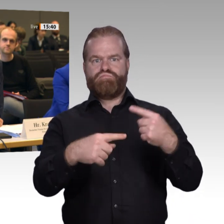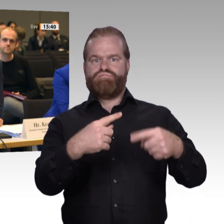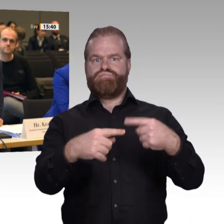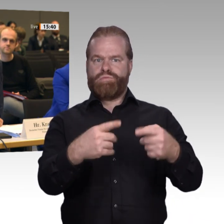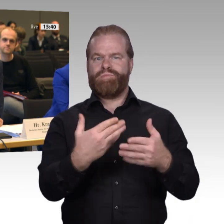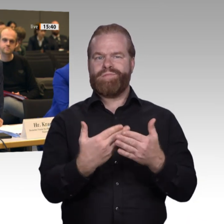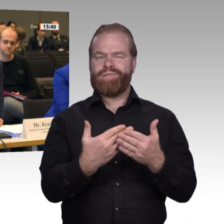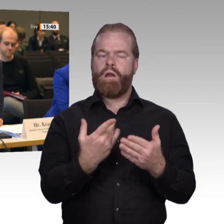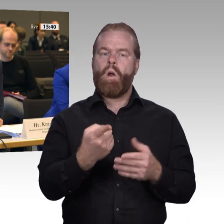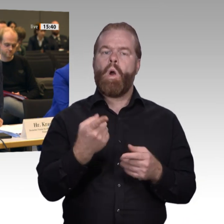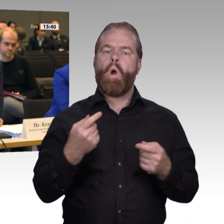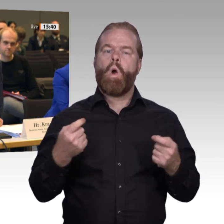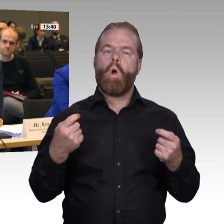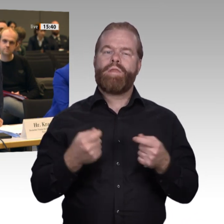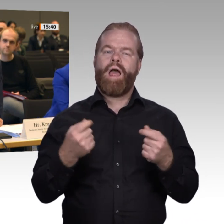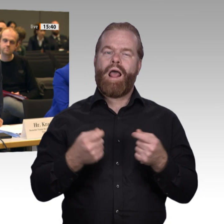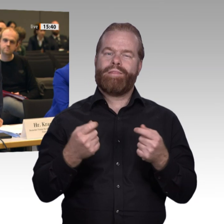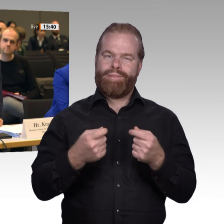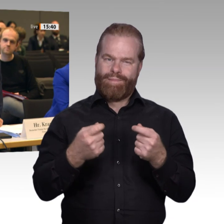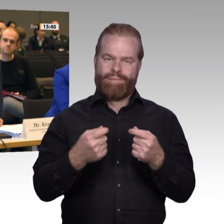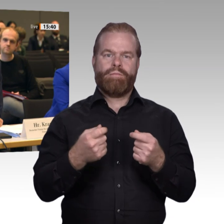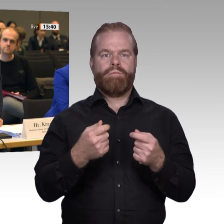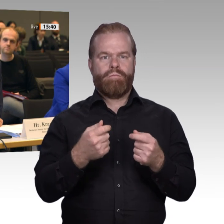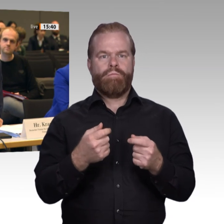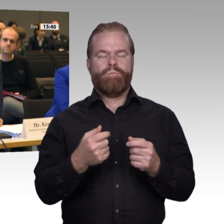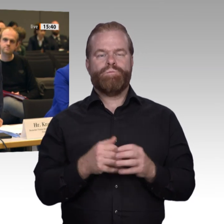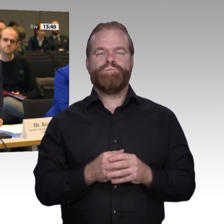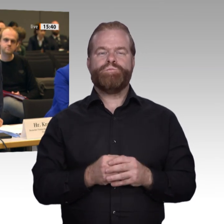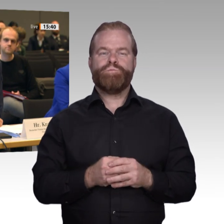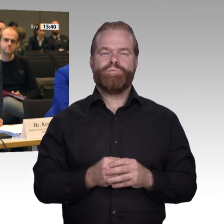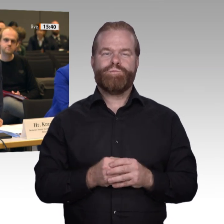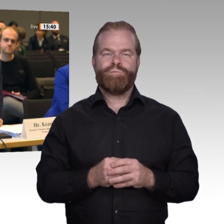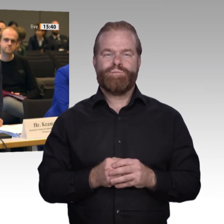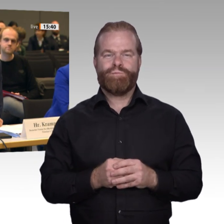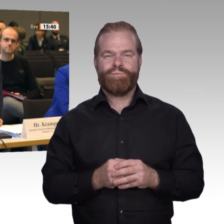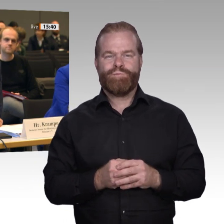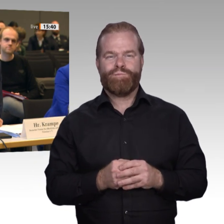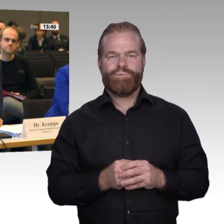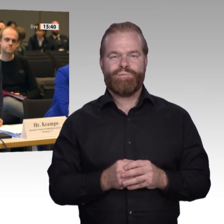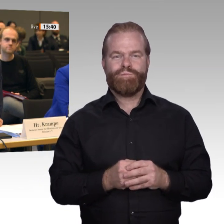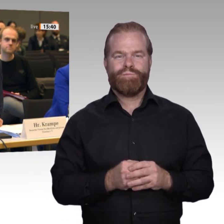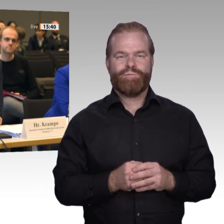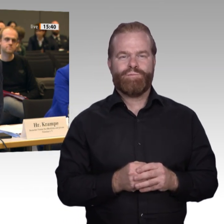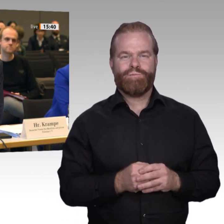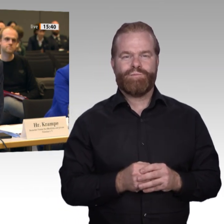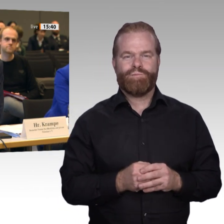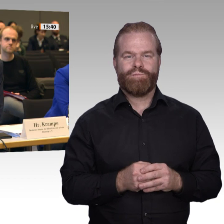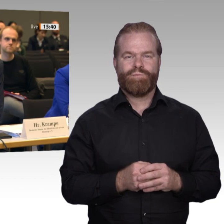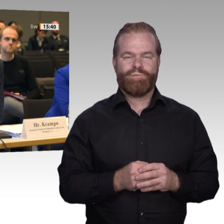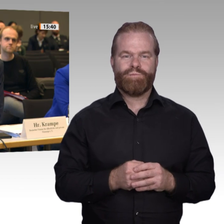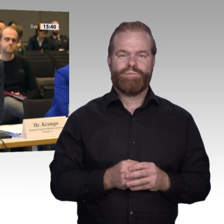Und viertes Argument ist, dass mit dieser Neuregelung die kommunalen Sozialämter